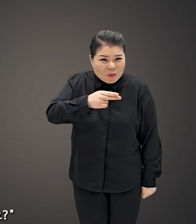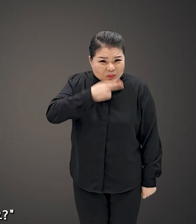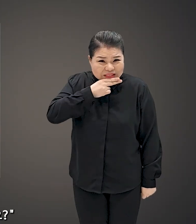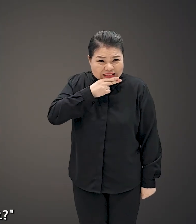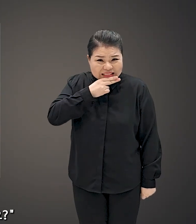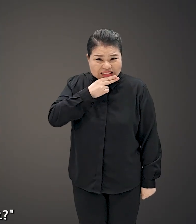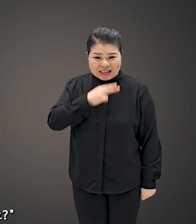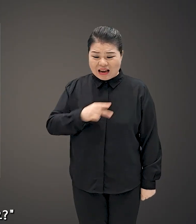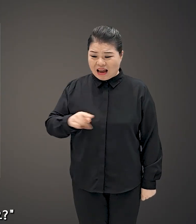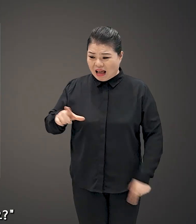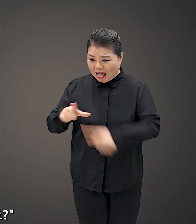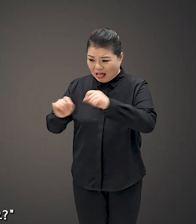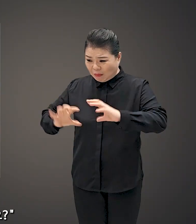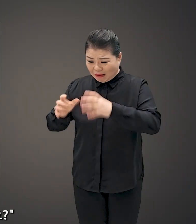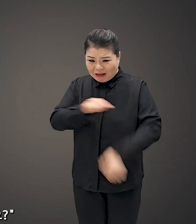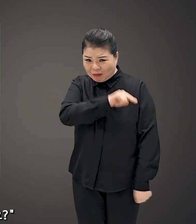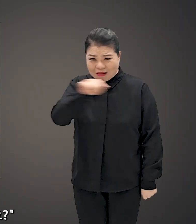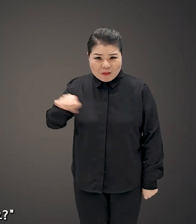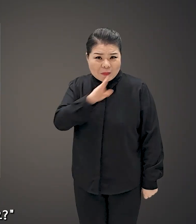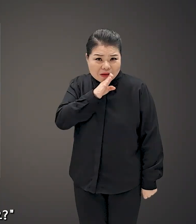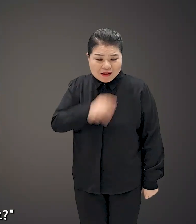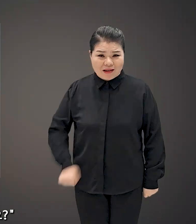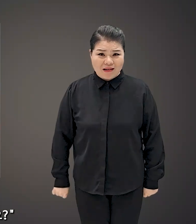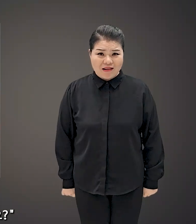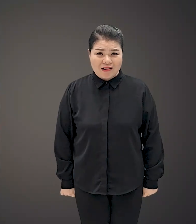한 잔 못 마시면서 왜 나라까지 가는 거라요?